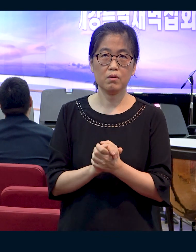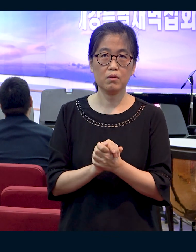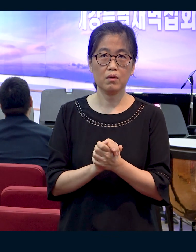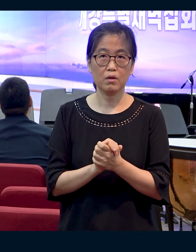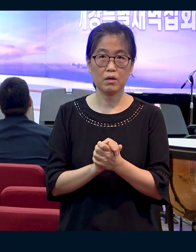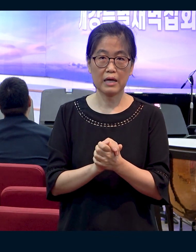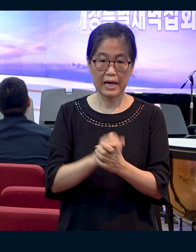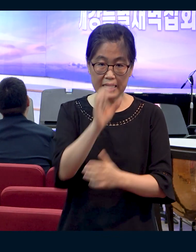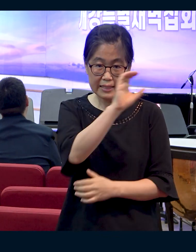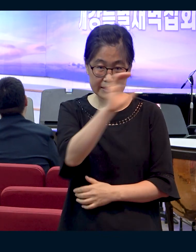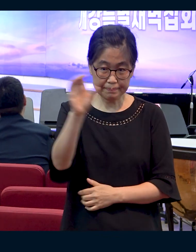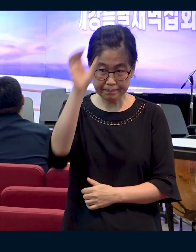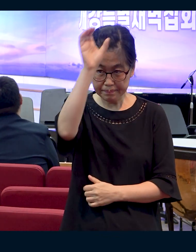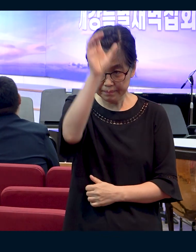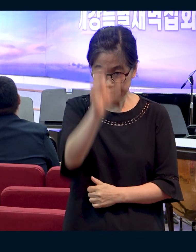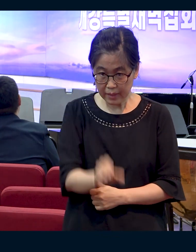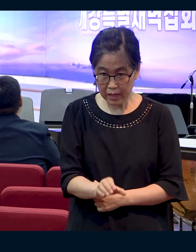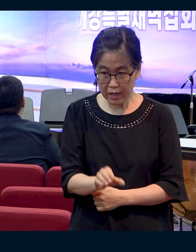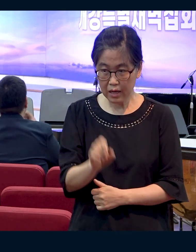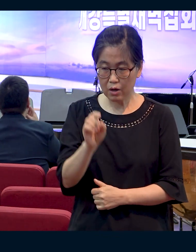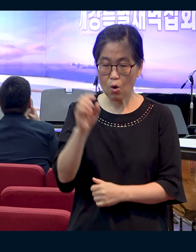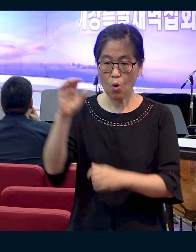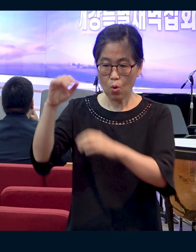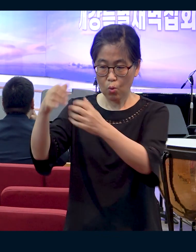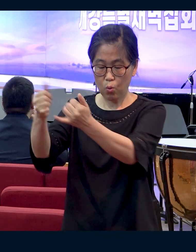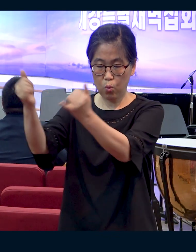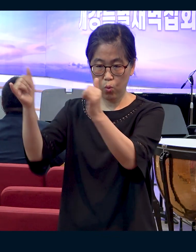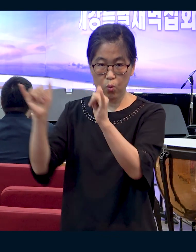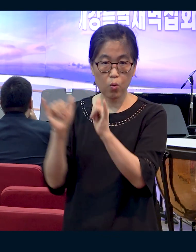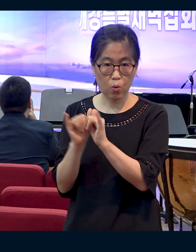십자가 없이는 공동체는 있을 수가 없다.